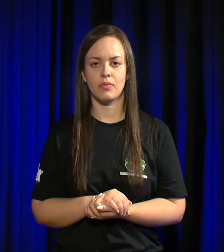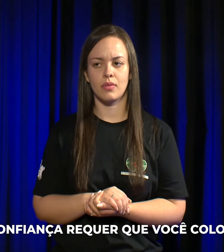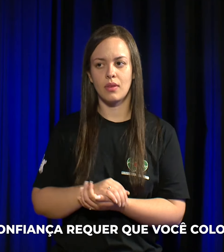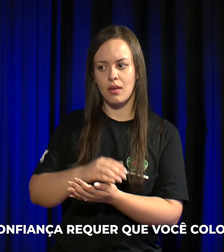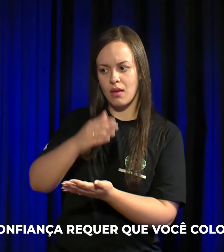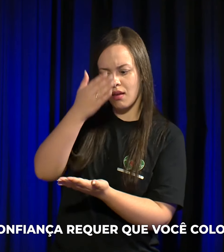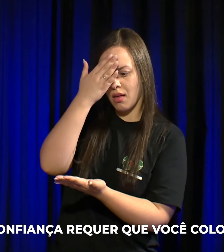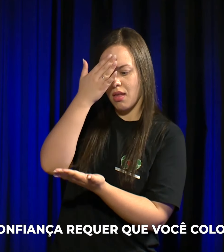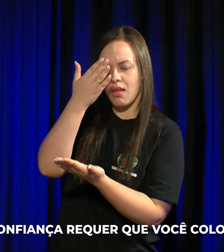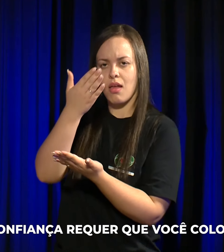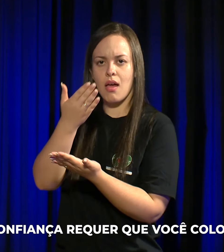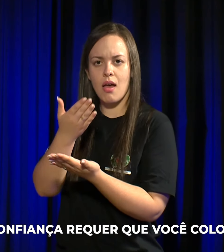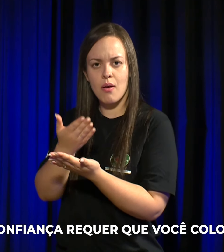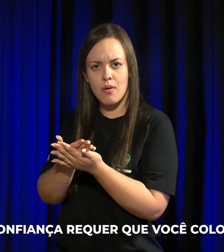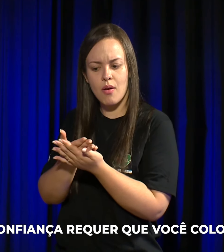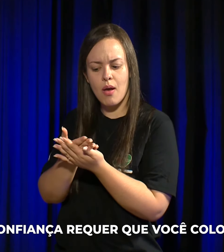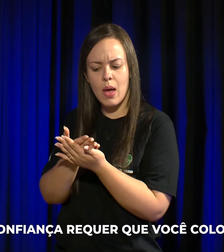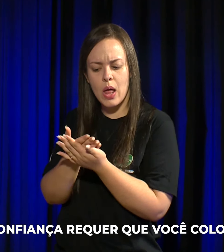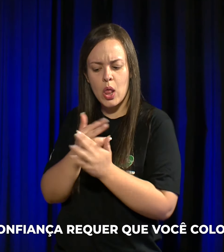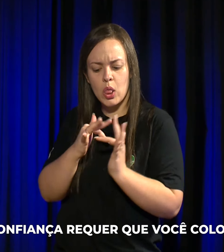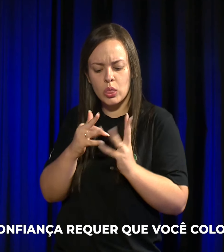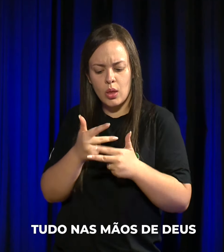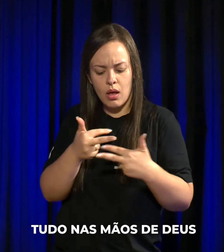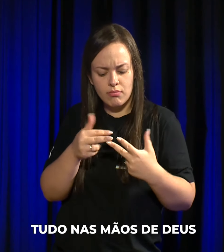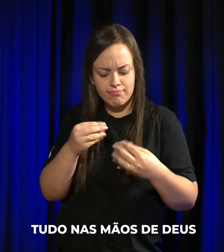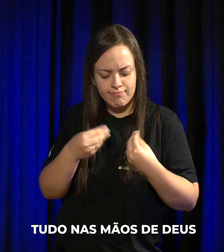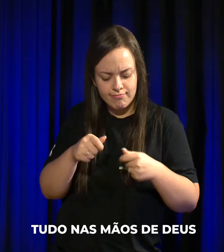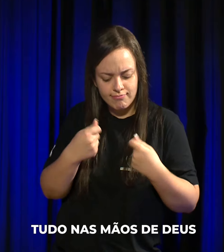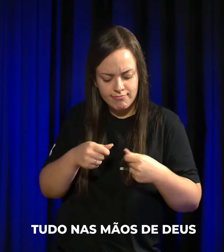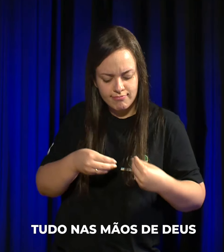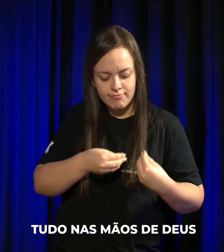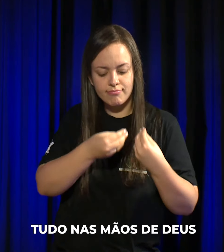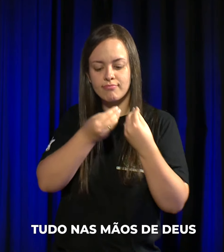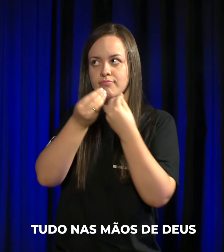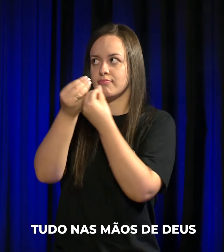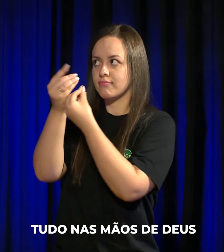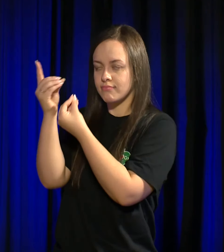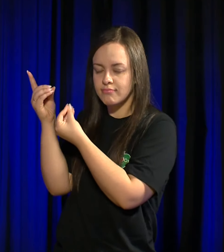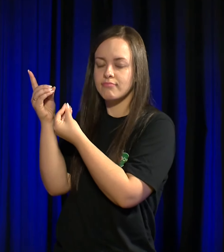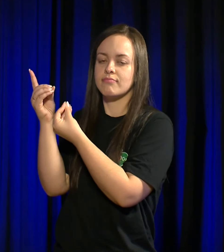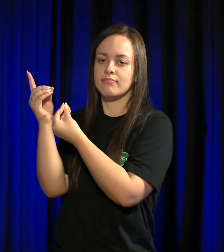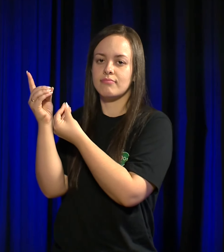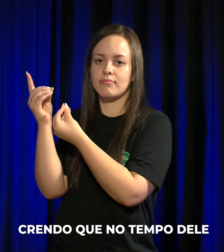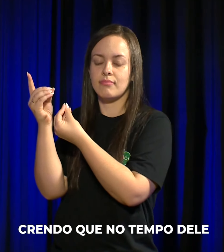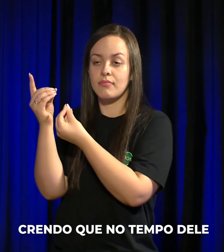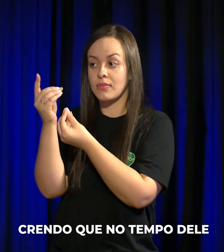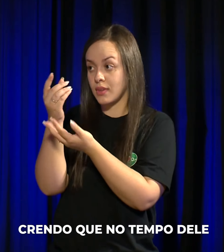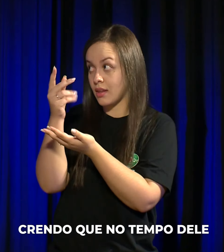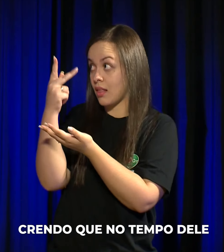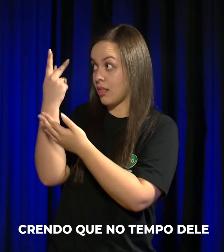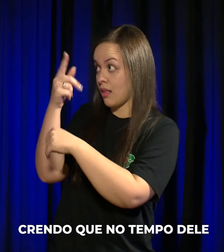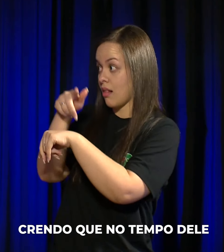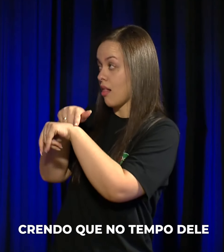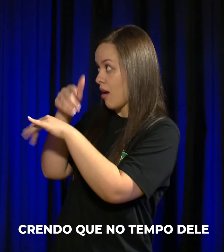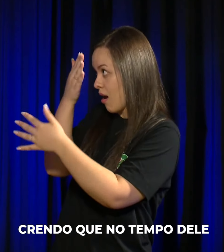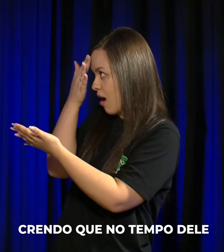A confiança requer que você coloque tudo nas mãos de Deus, crendo que no tempo dele